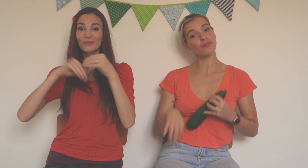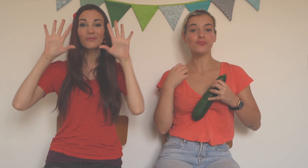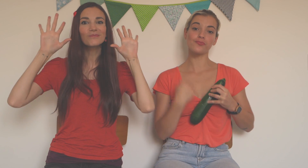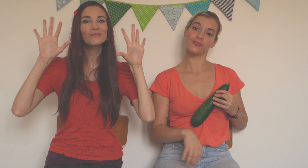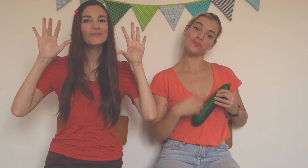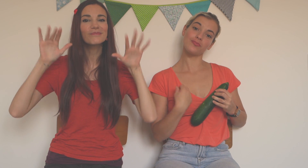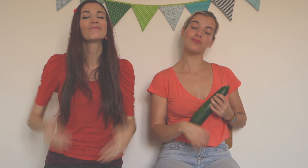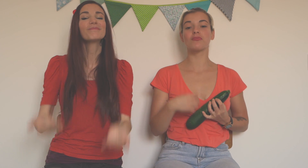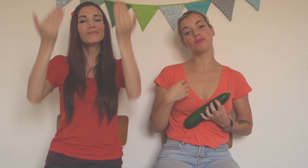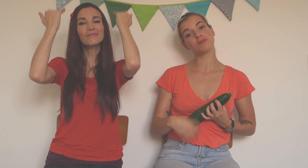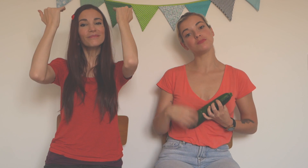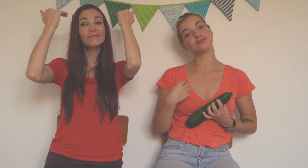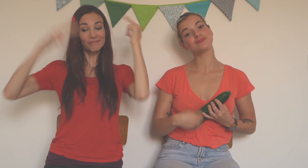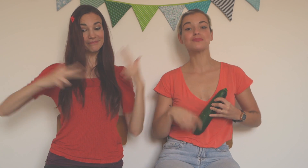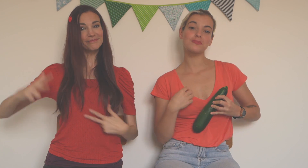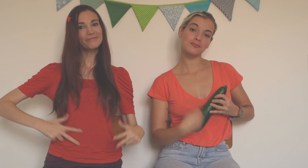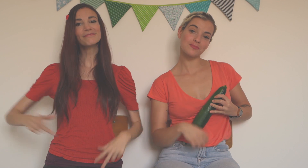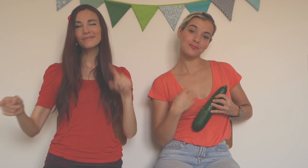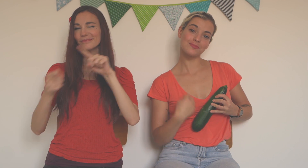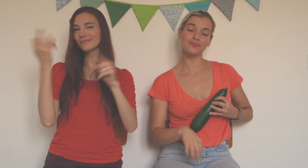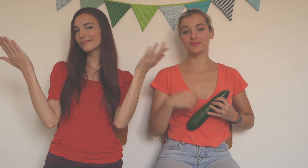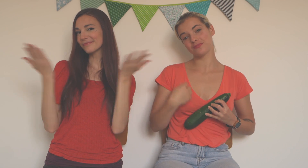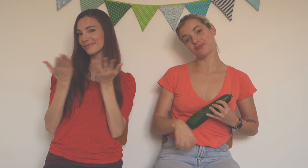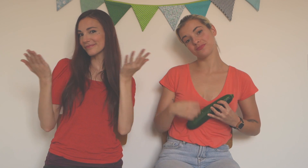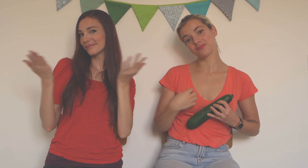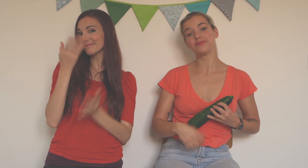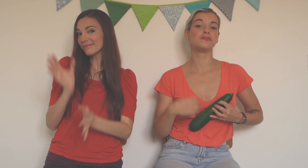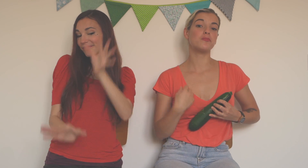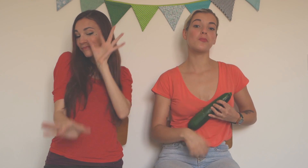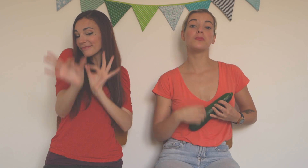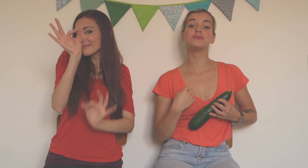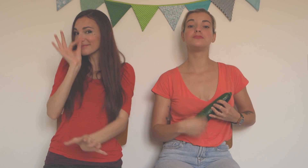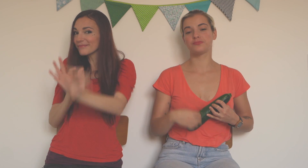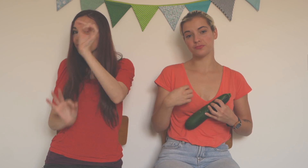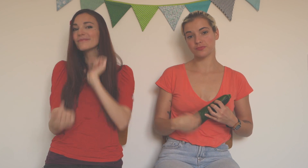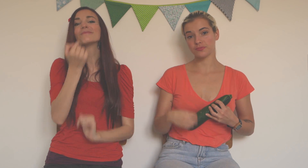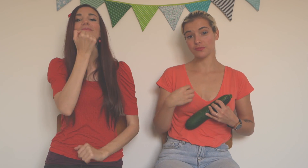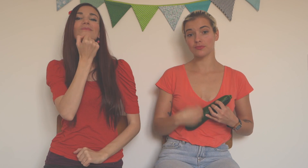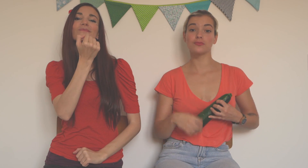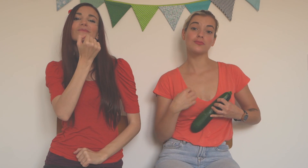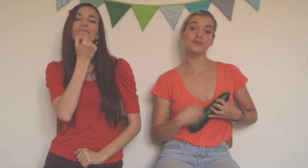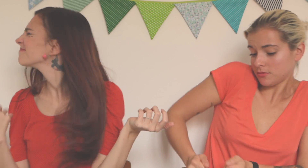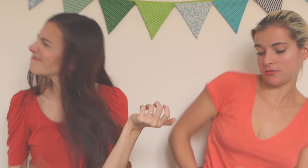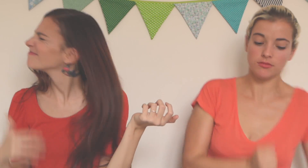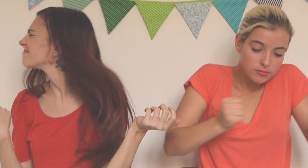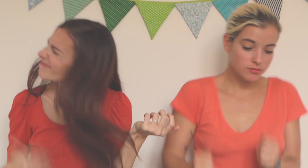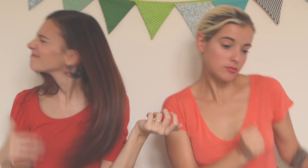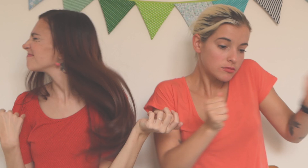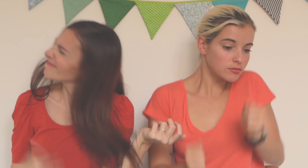mange avec les doigts et tant pis si j'en mets partout. L'important ce n'est pas ça, mais que je découvre des goûts. Je prends